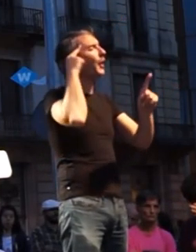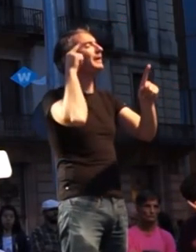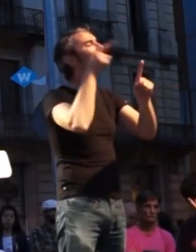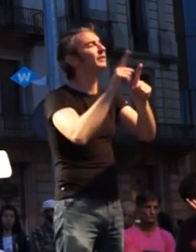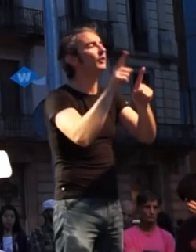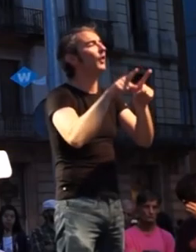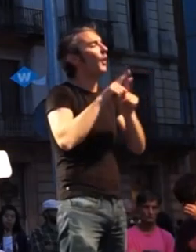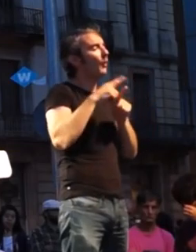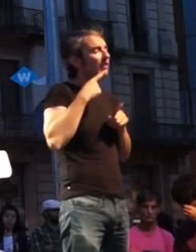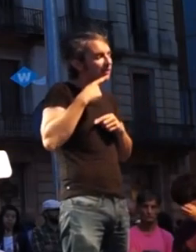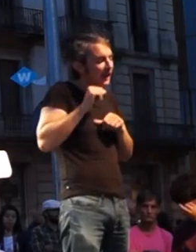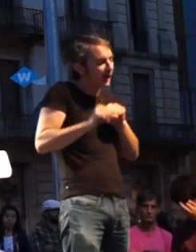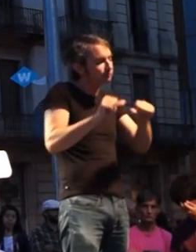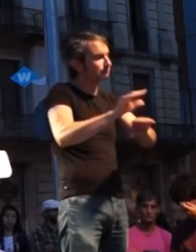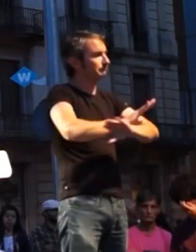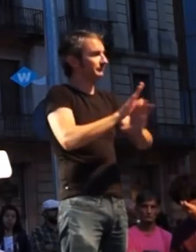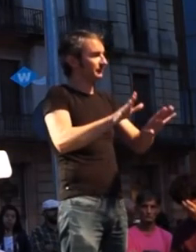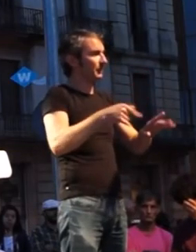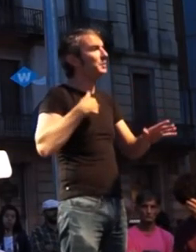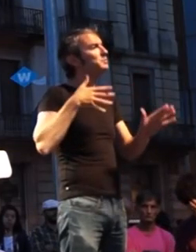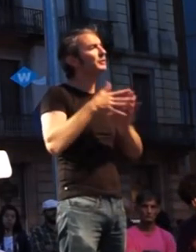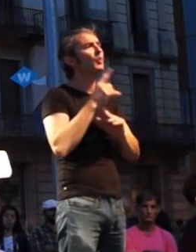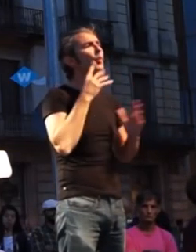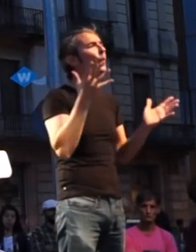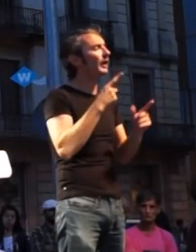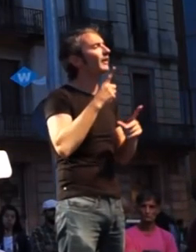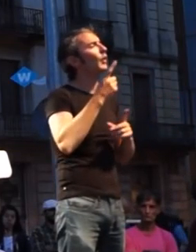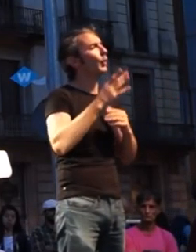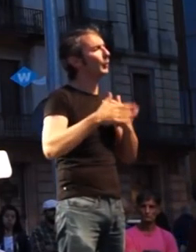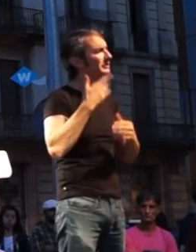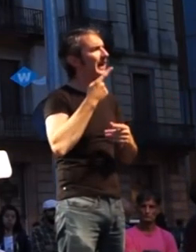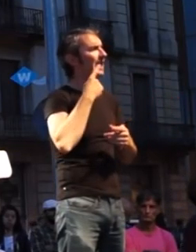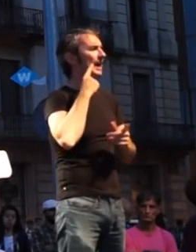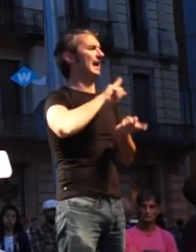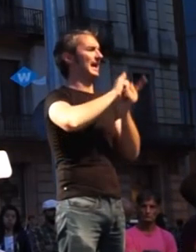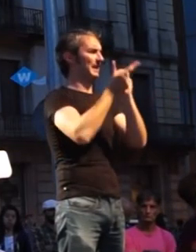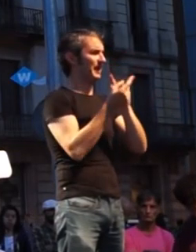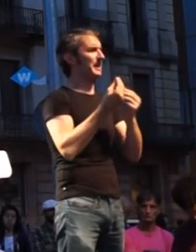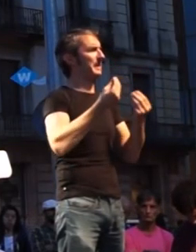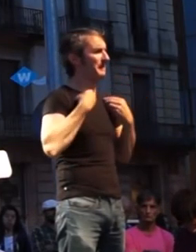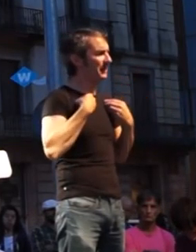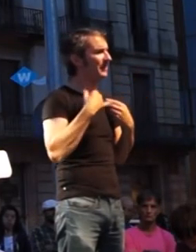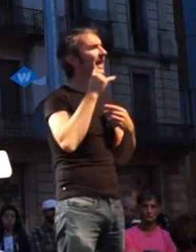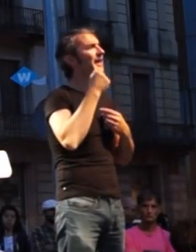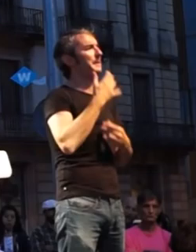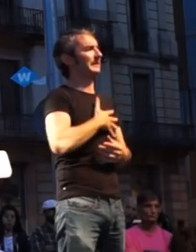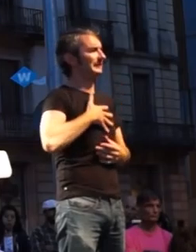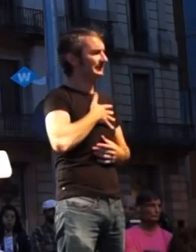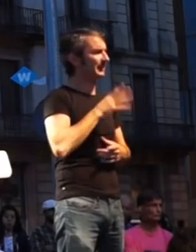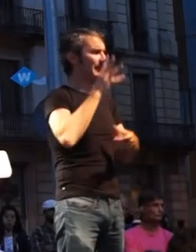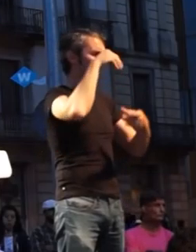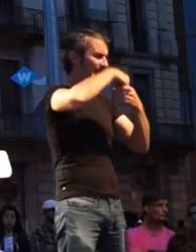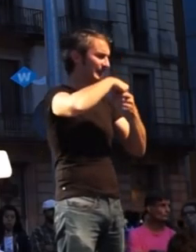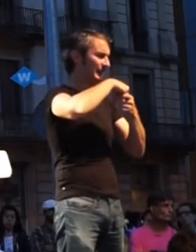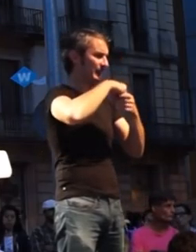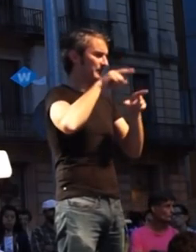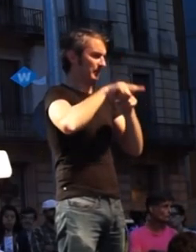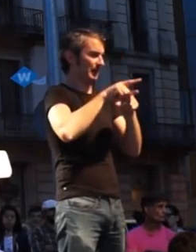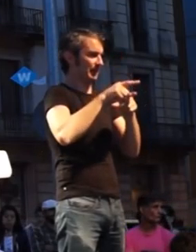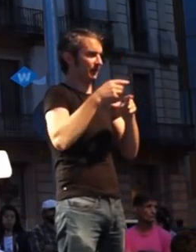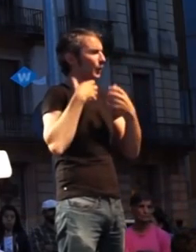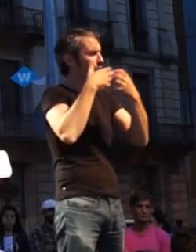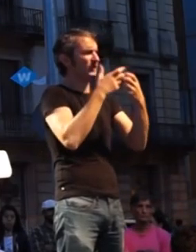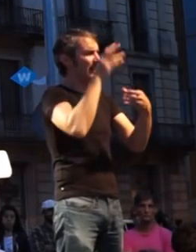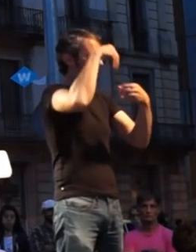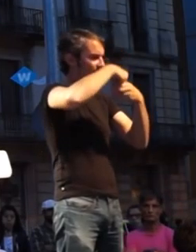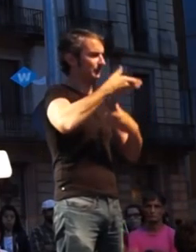en si mateixa. És per això que és urgent i cal començar a posar la vida i el benestar de les persones al centre de totes les nostres